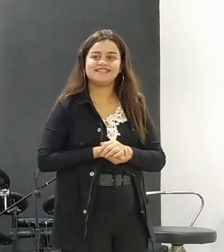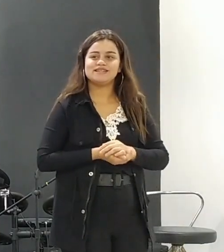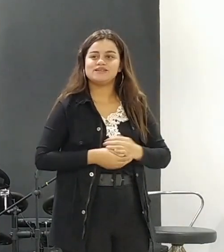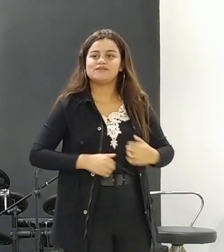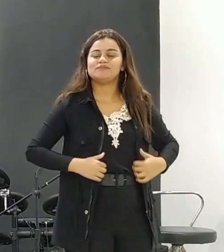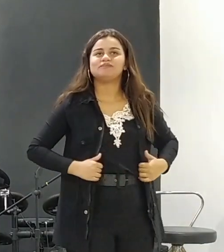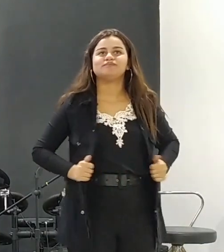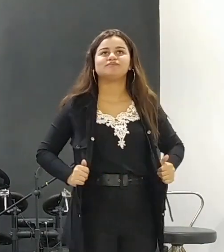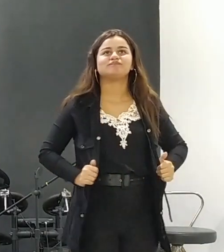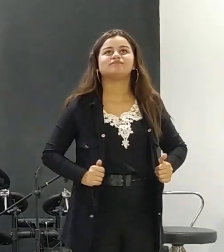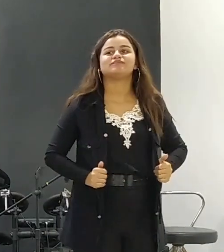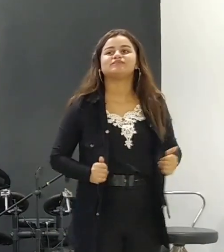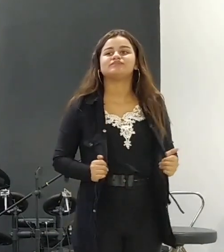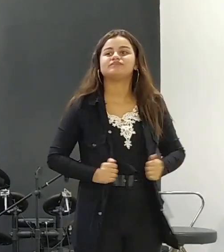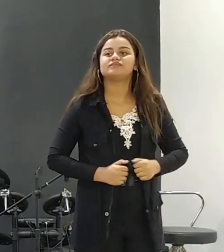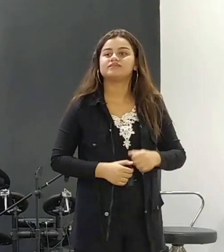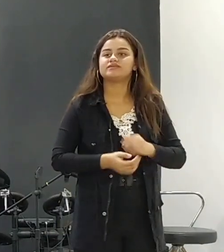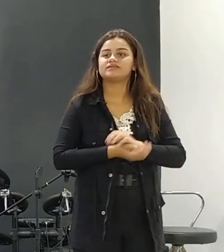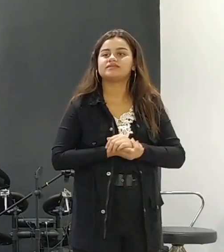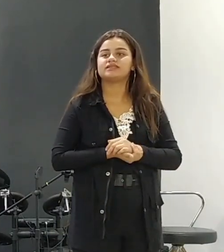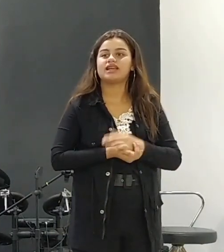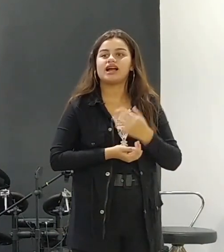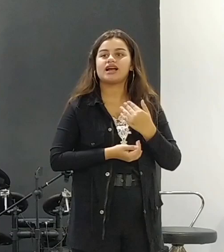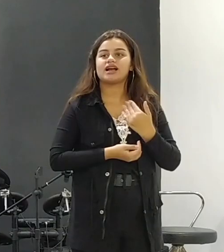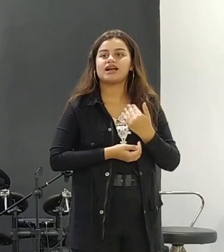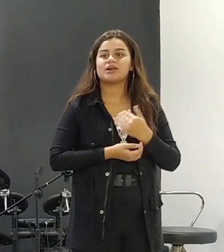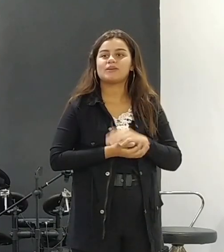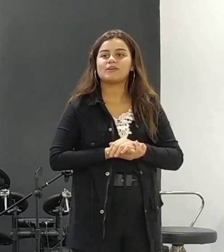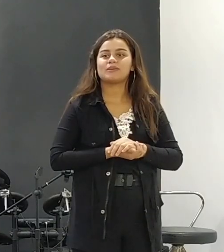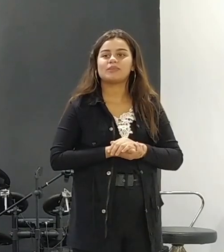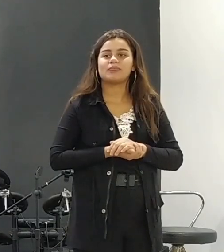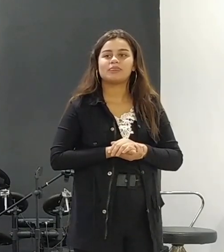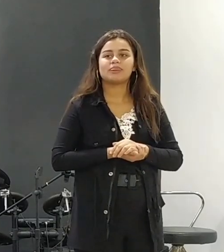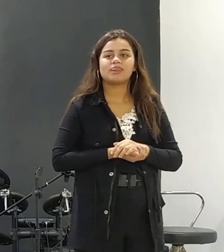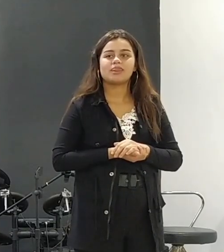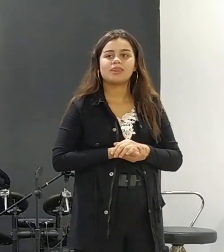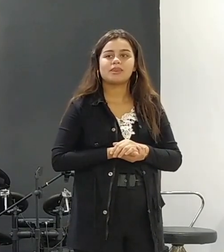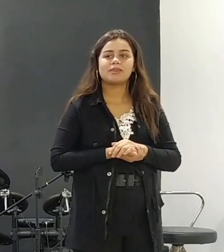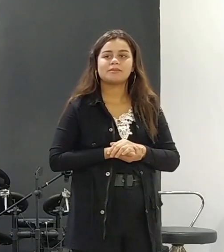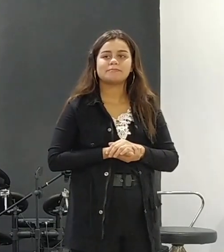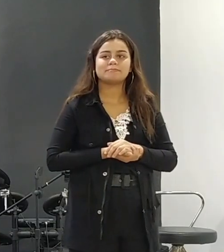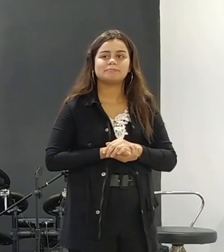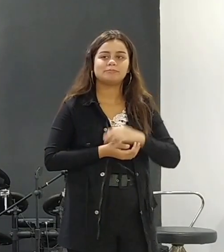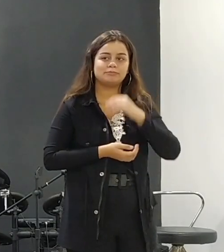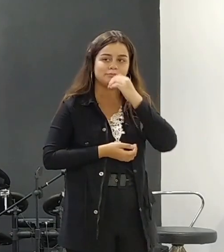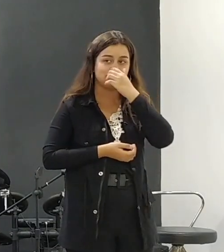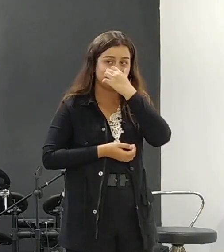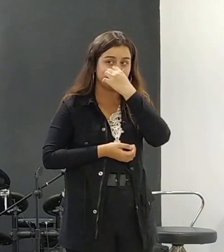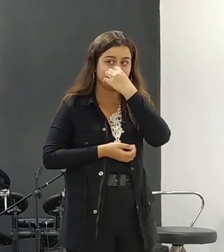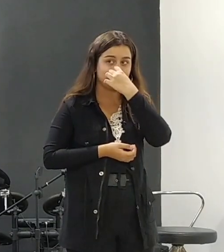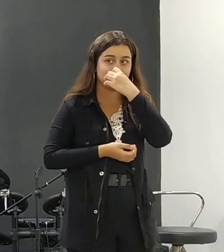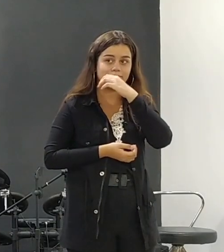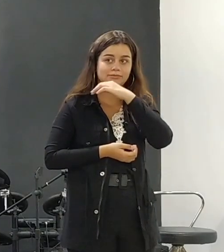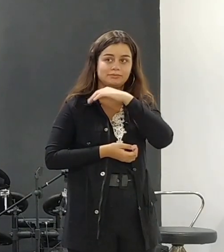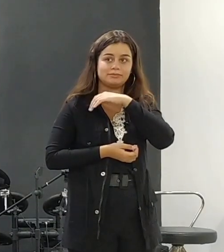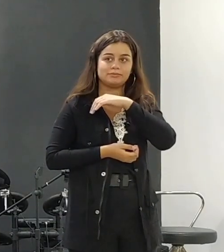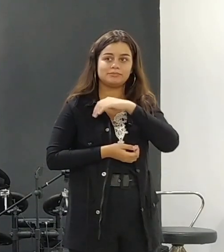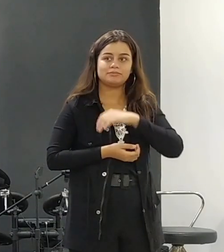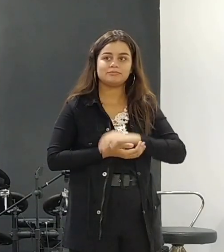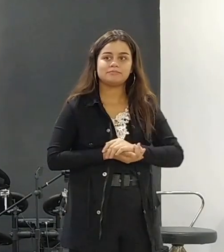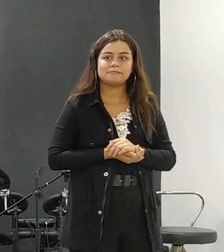12, como diz lá em Minas Gerais. Aqui no Rio fala 12, mas não é 12, é 12.